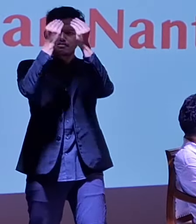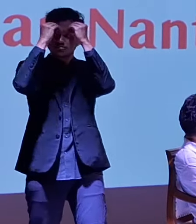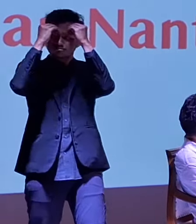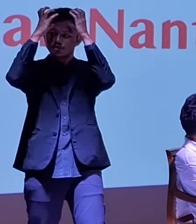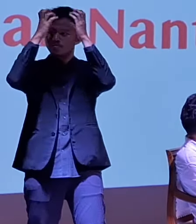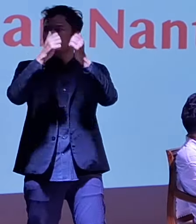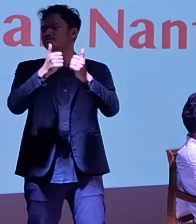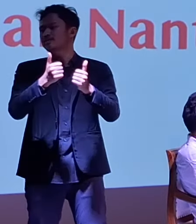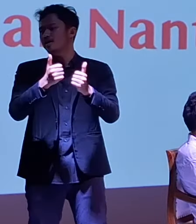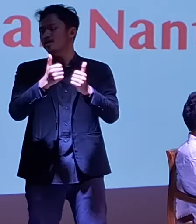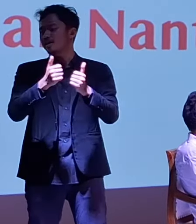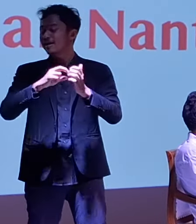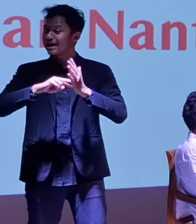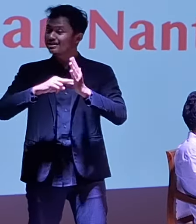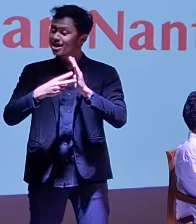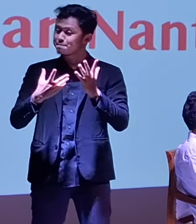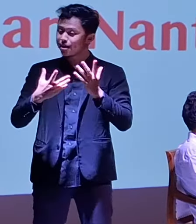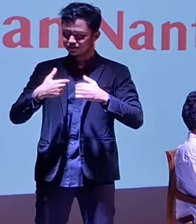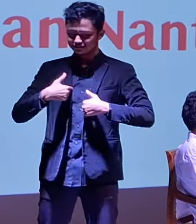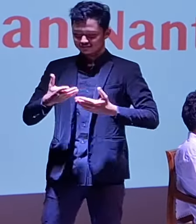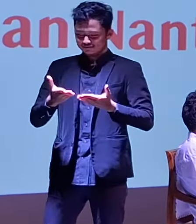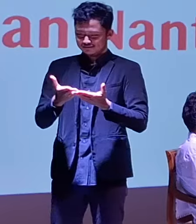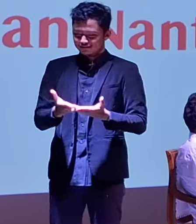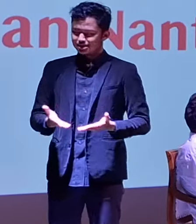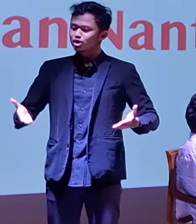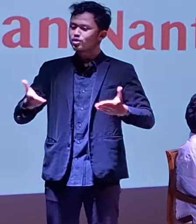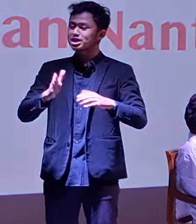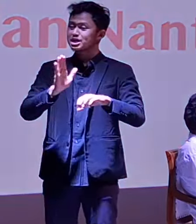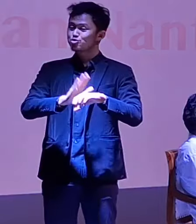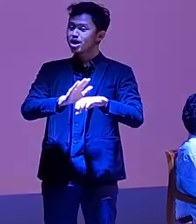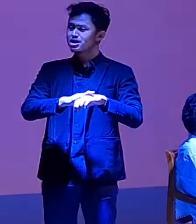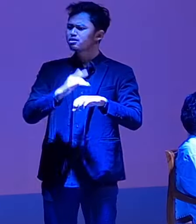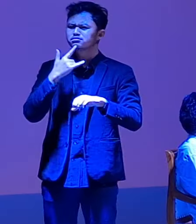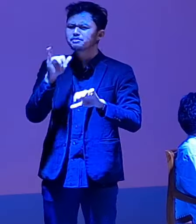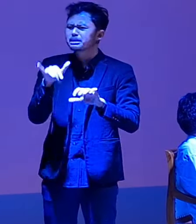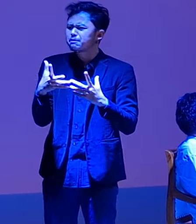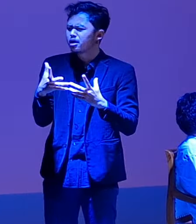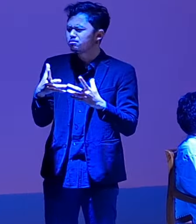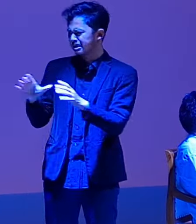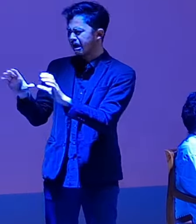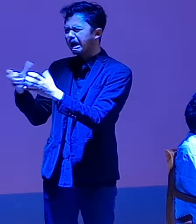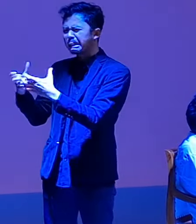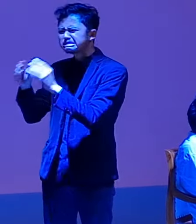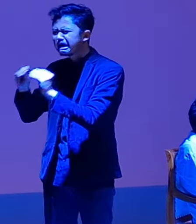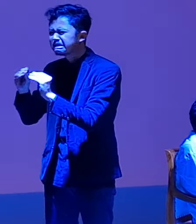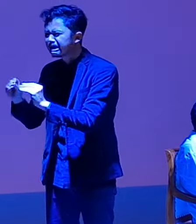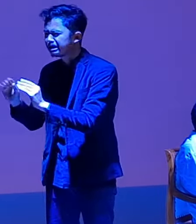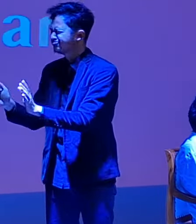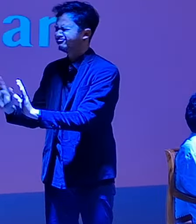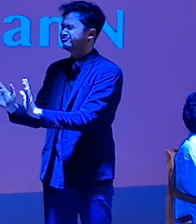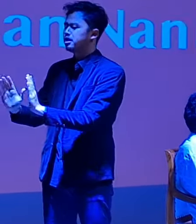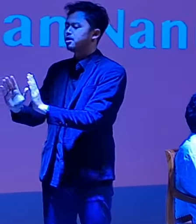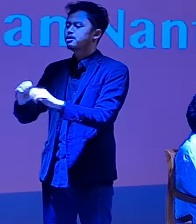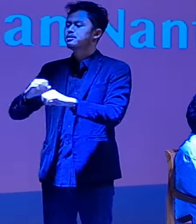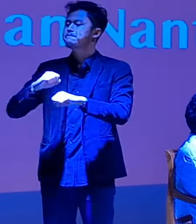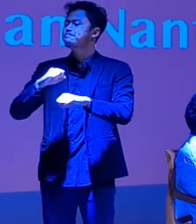untuk belajar di bidang kebudayaan itu bukan seperti di ruang kelas, tapi di